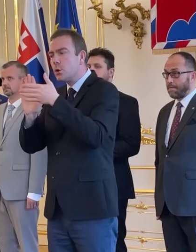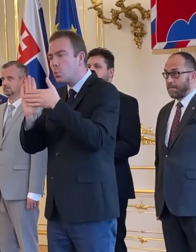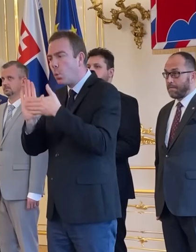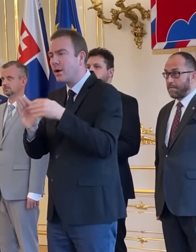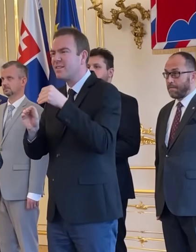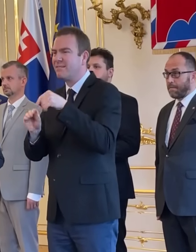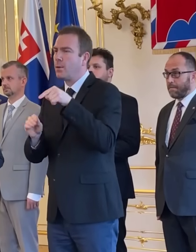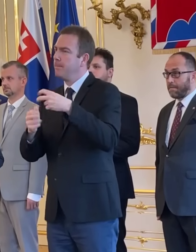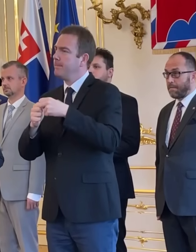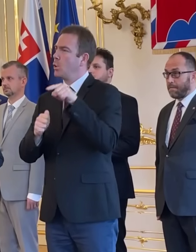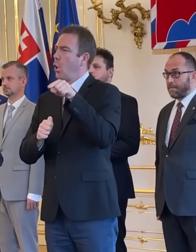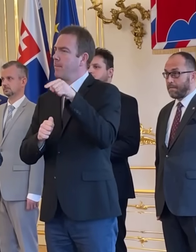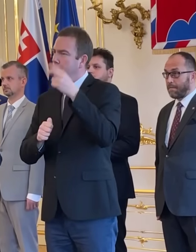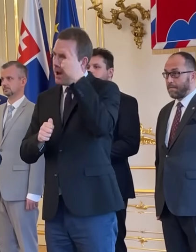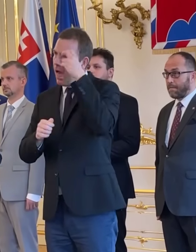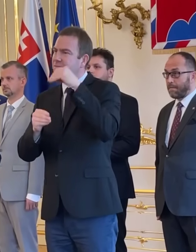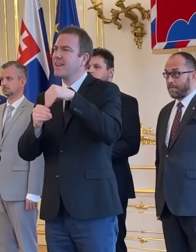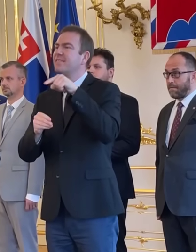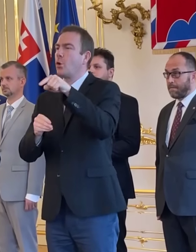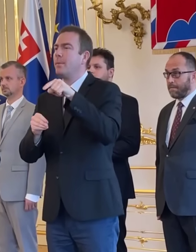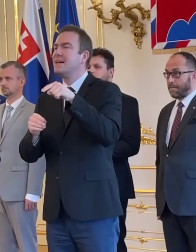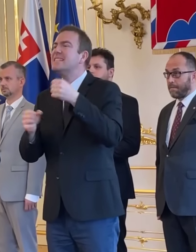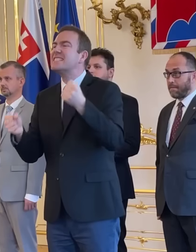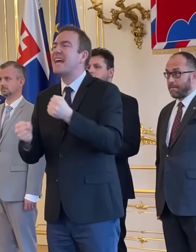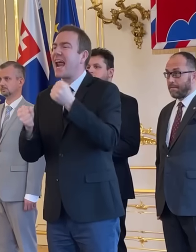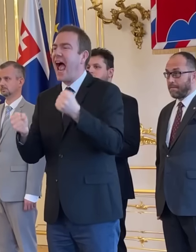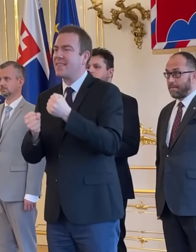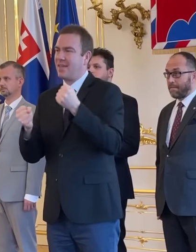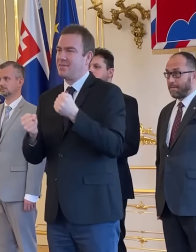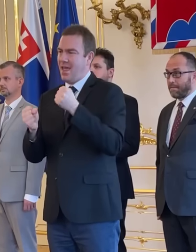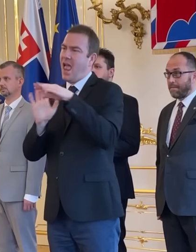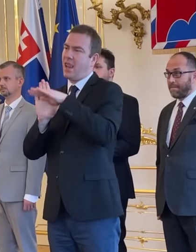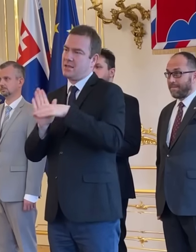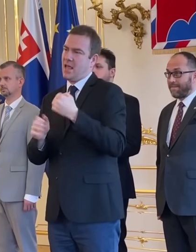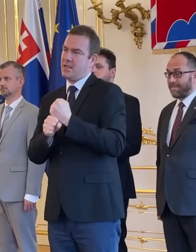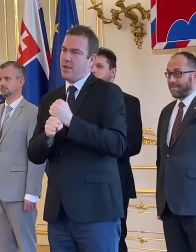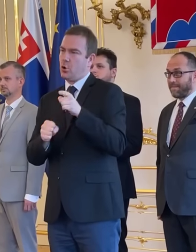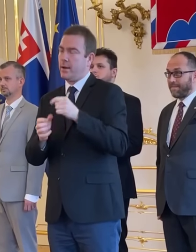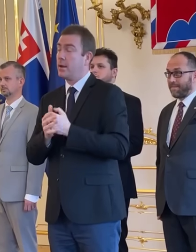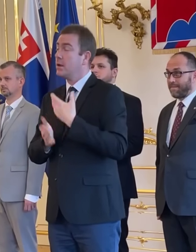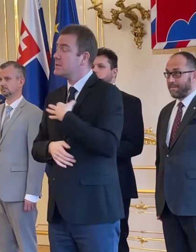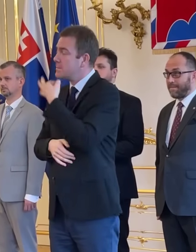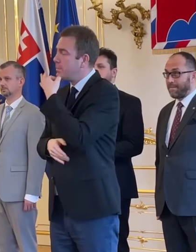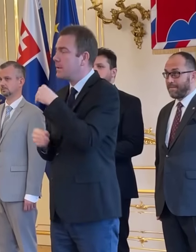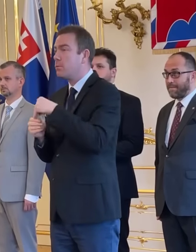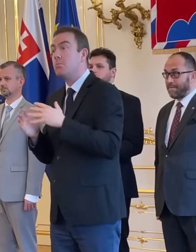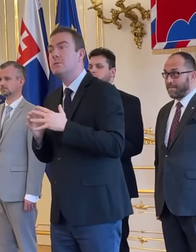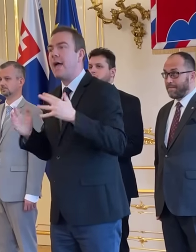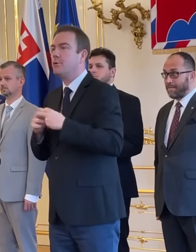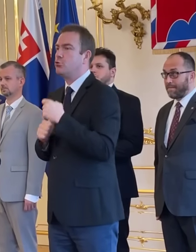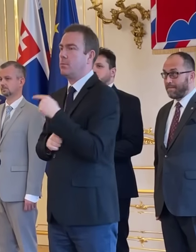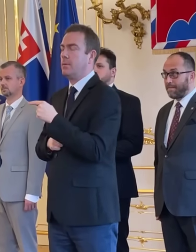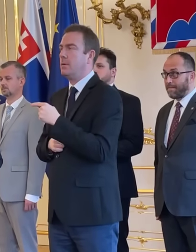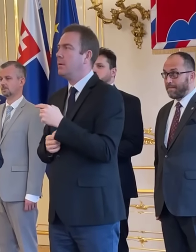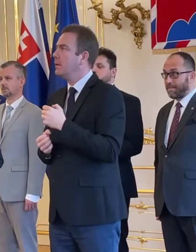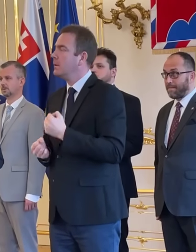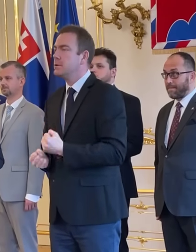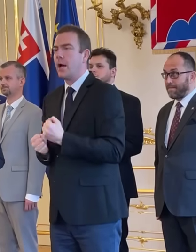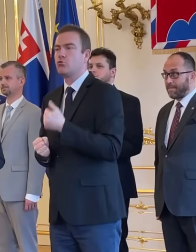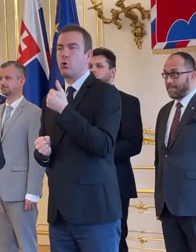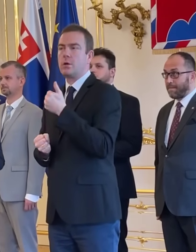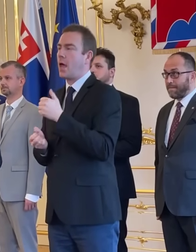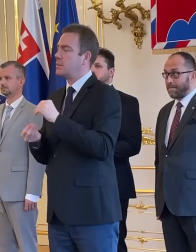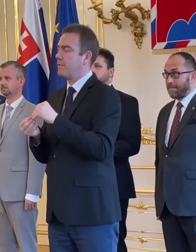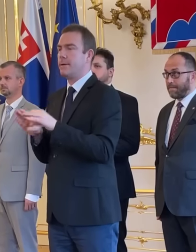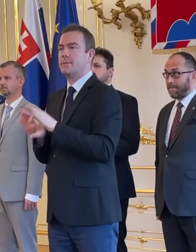skrátenom legislatívnom konaní. To je pro vás úplne najintenzívnejší v tom prípade? Ťažko vybrať iba jednu vec, lebo tých intenzívnych vecí je